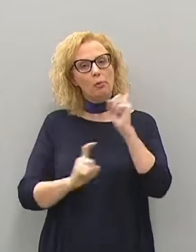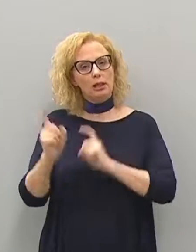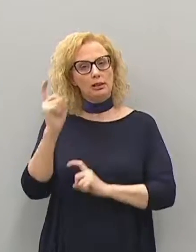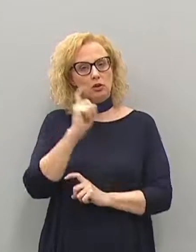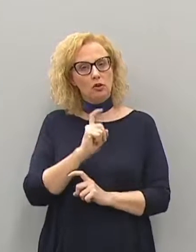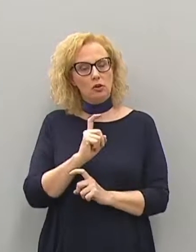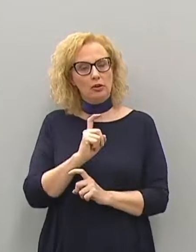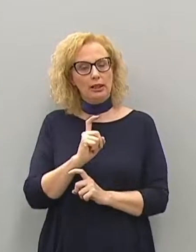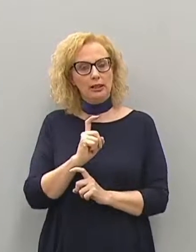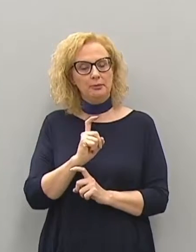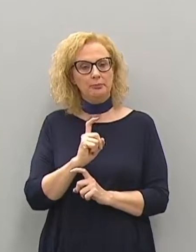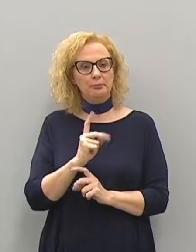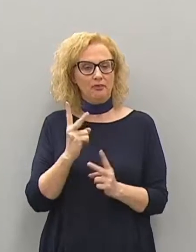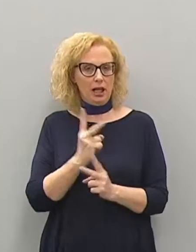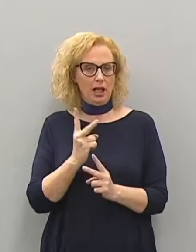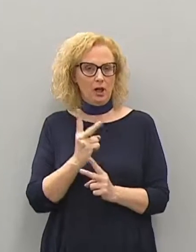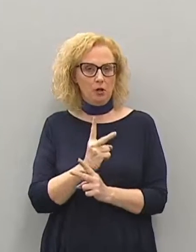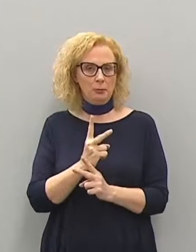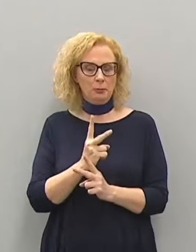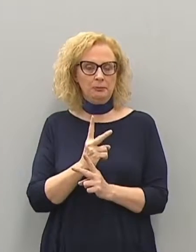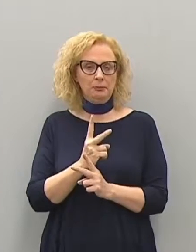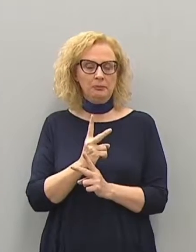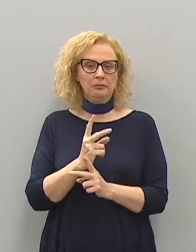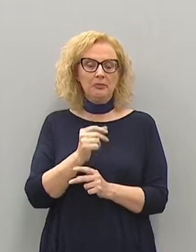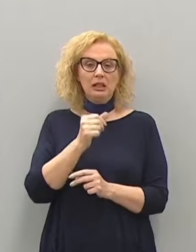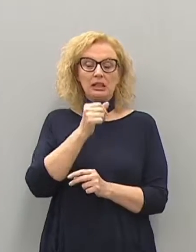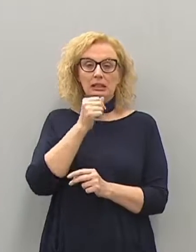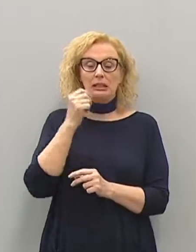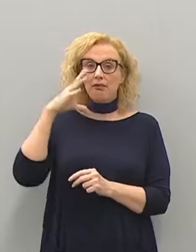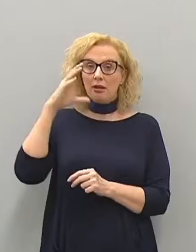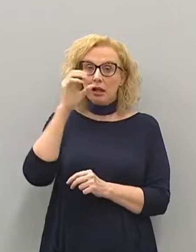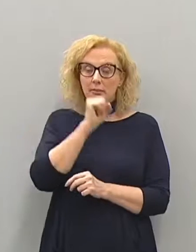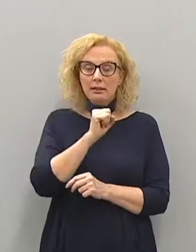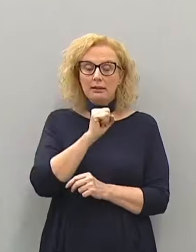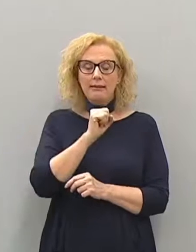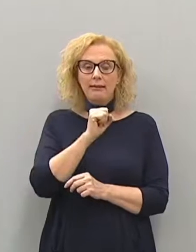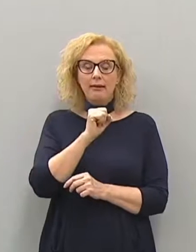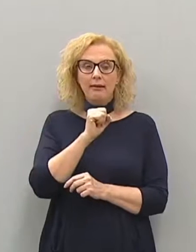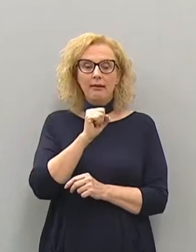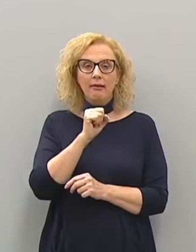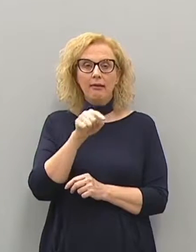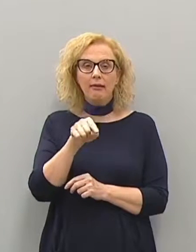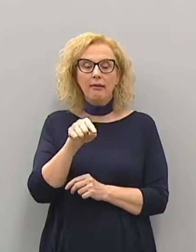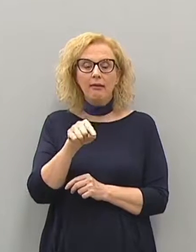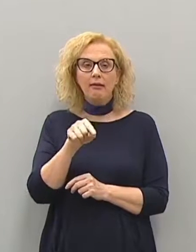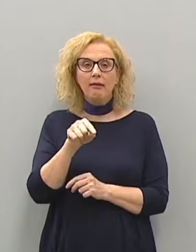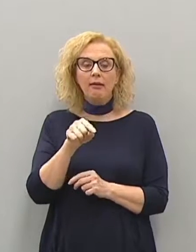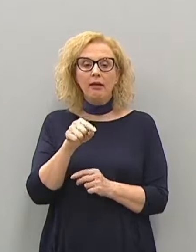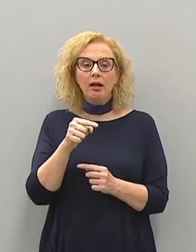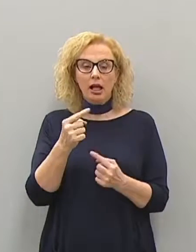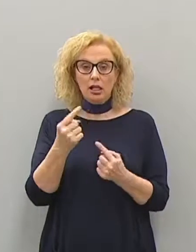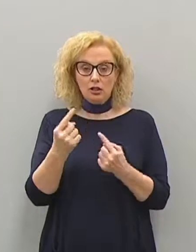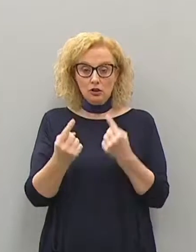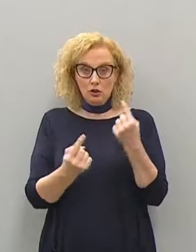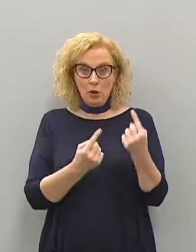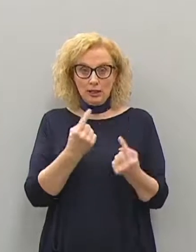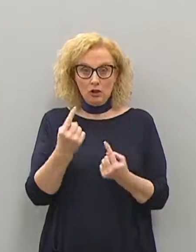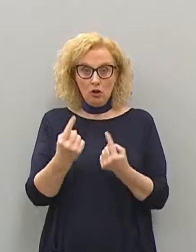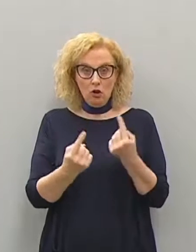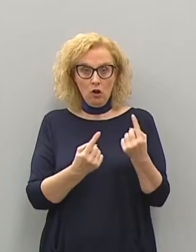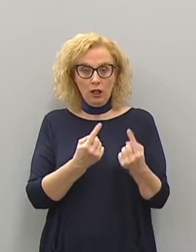oggettivamente va capito se è un una una questione chiamiamola